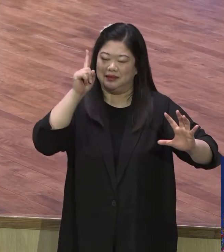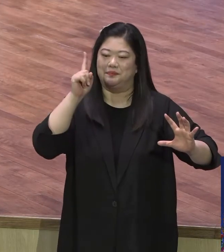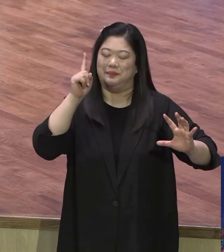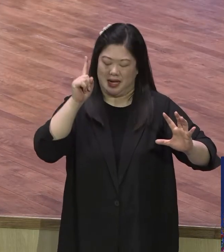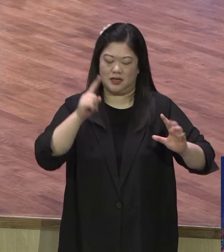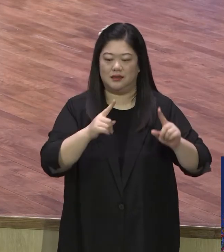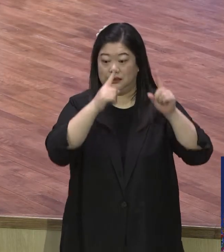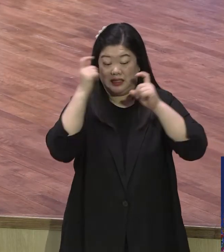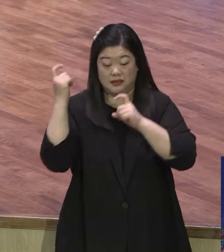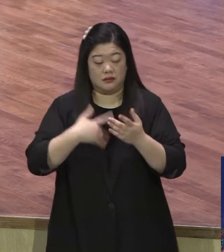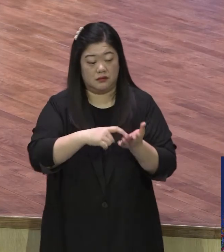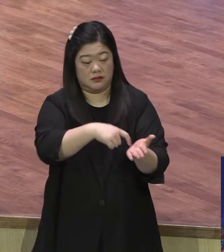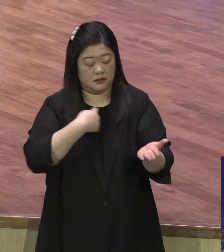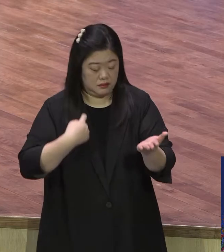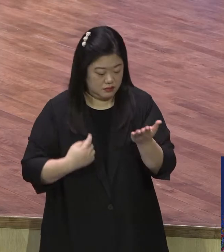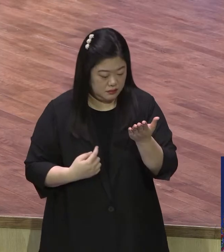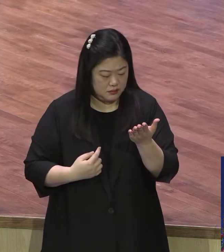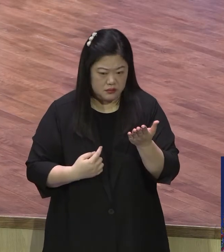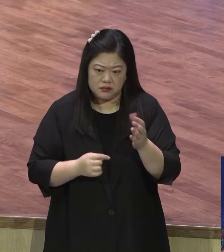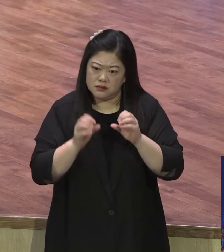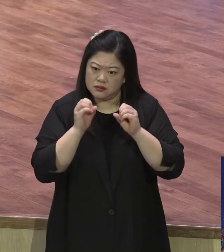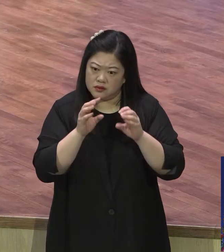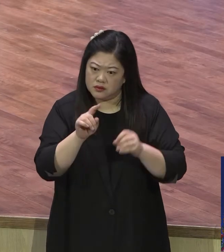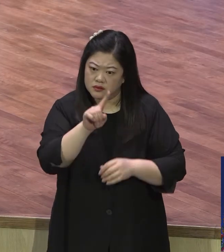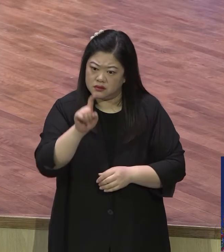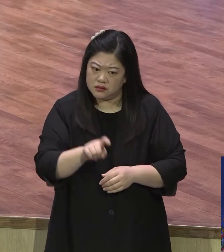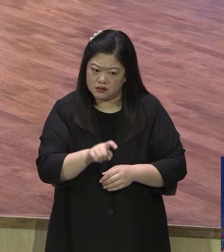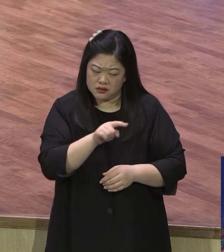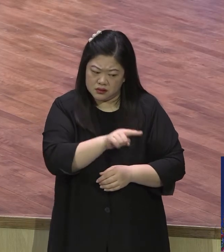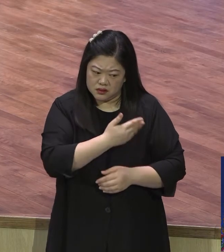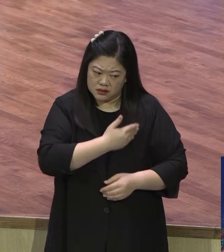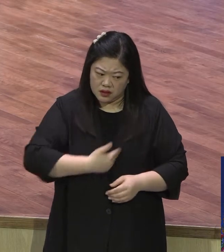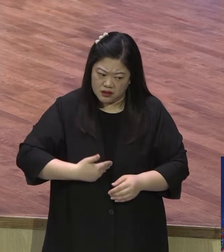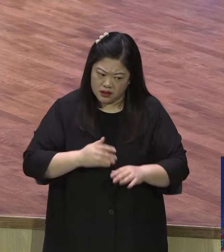자기는 실제로는 지속적으로 제자 키우는 제자가 없어요